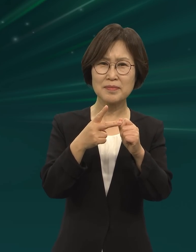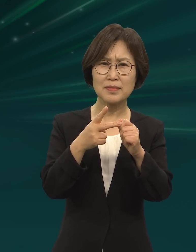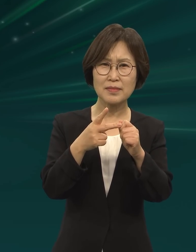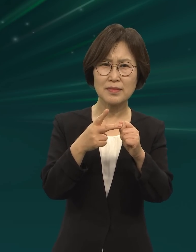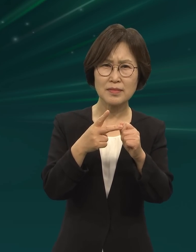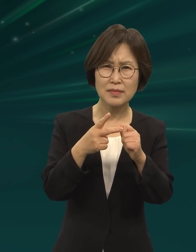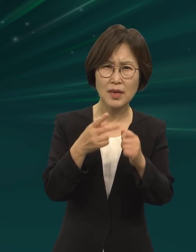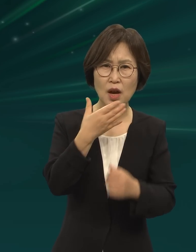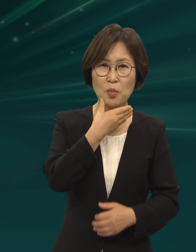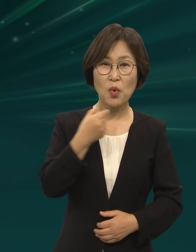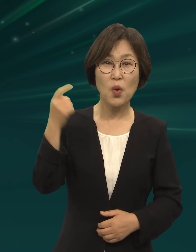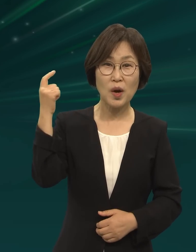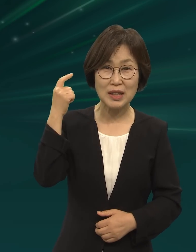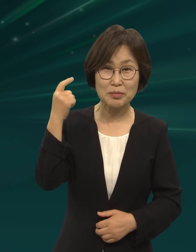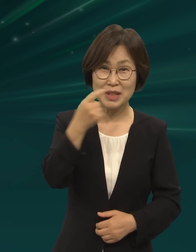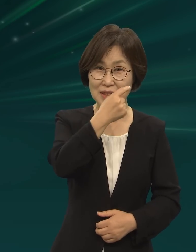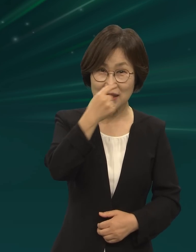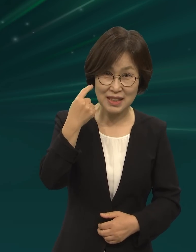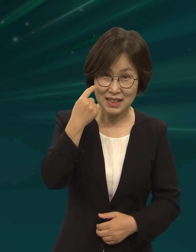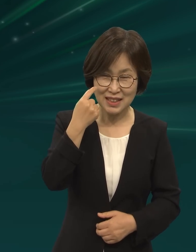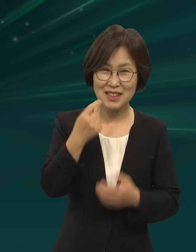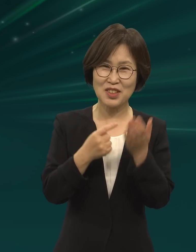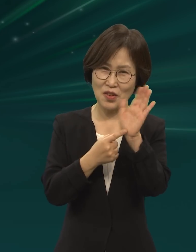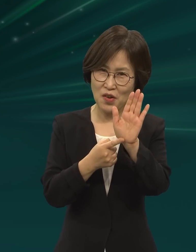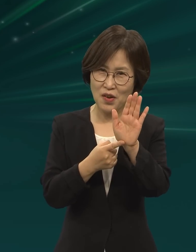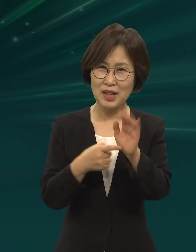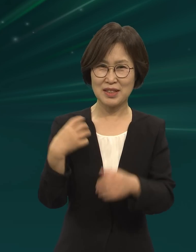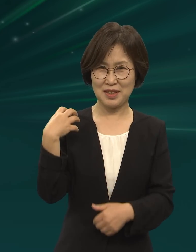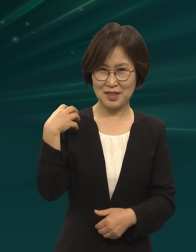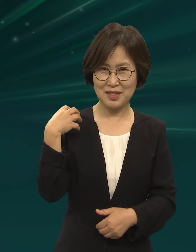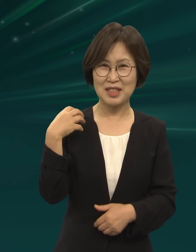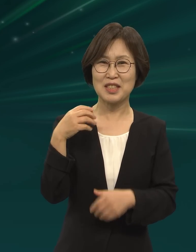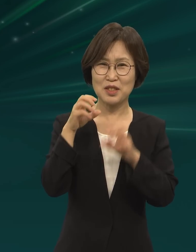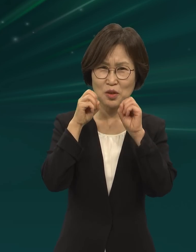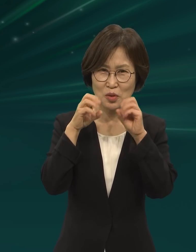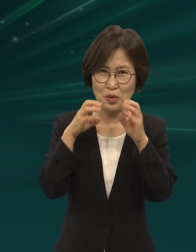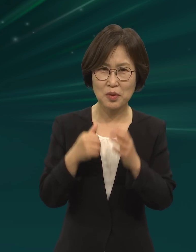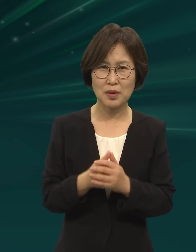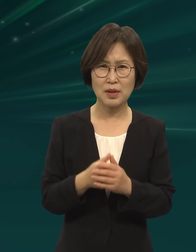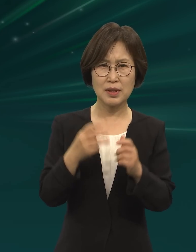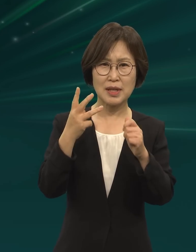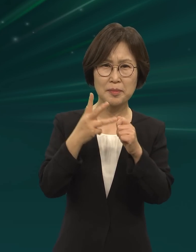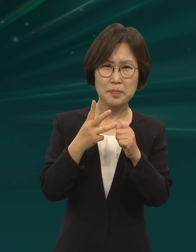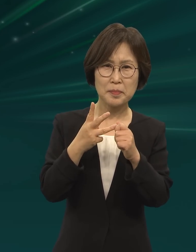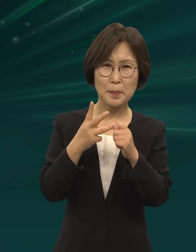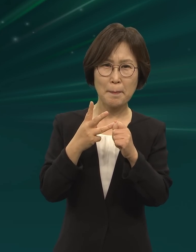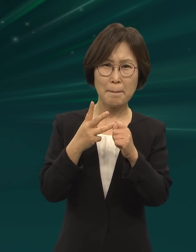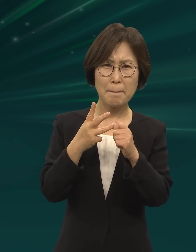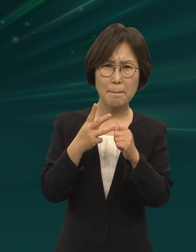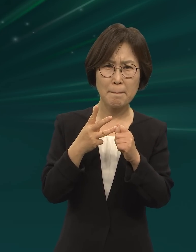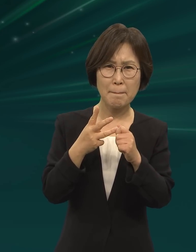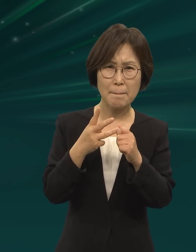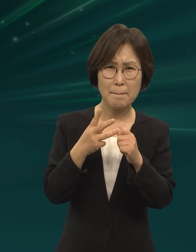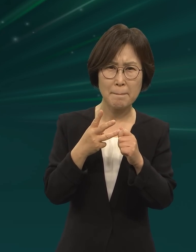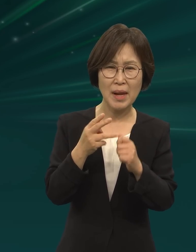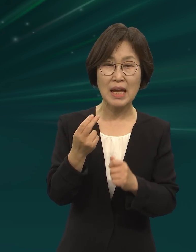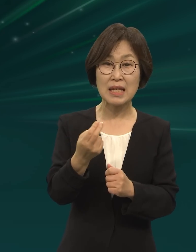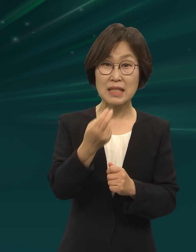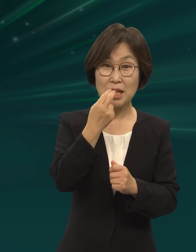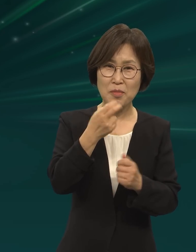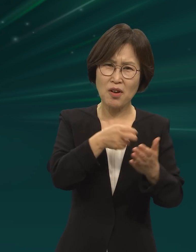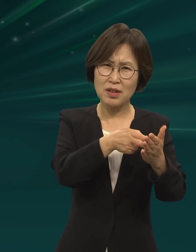선교는 복음을 증거하는 선교이다. 3. 사도 바울의 선교는 생명에 아낄 수